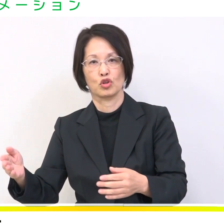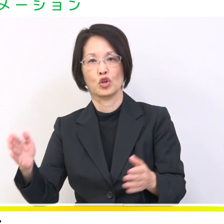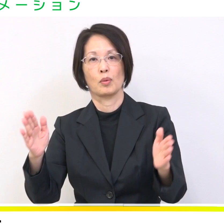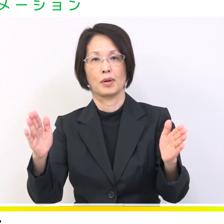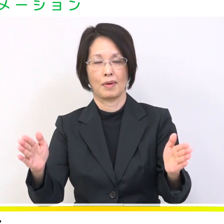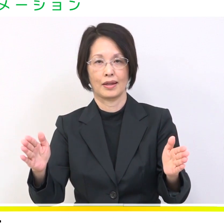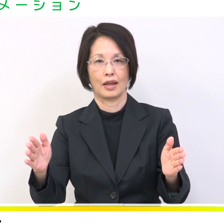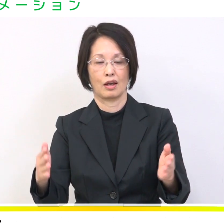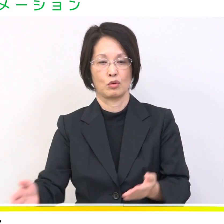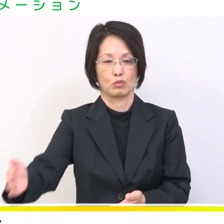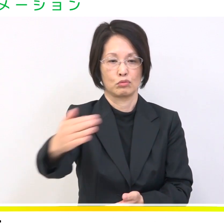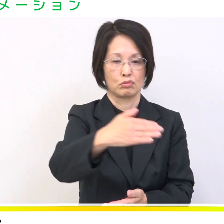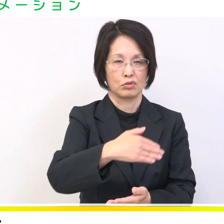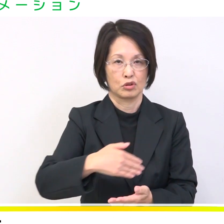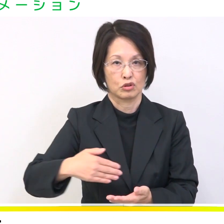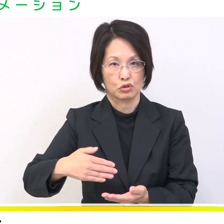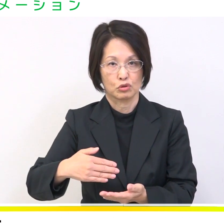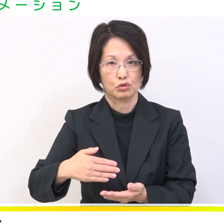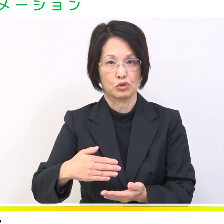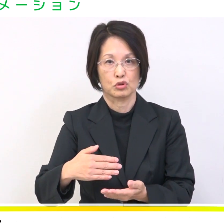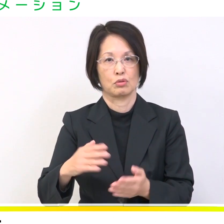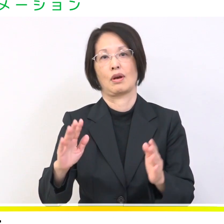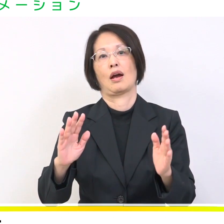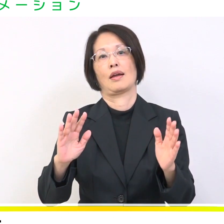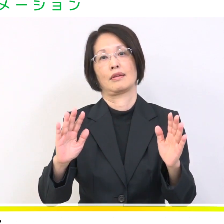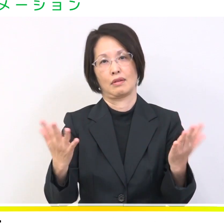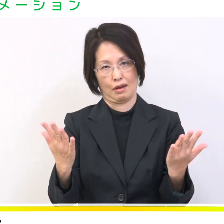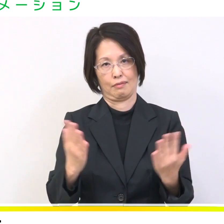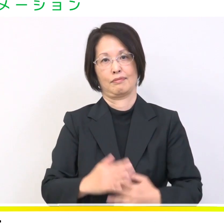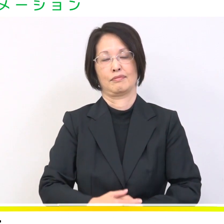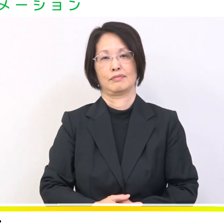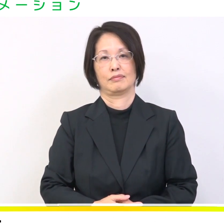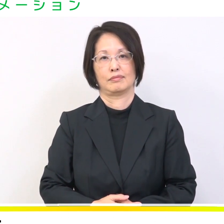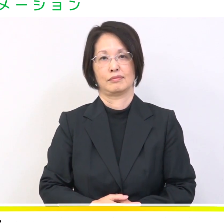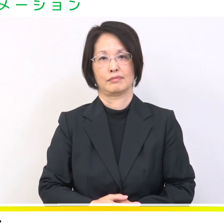水曜日まで収集しません